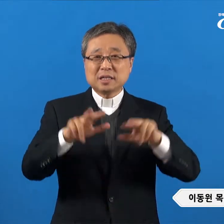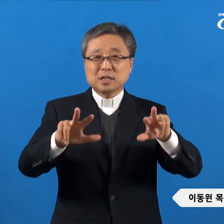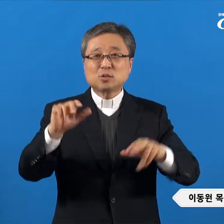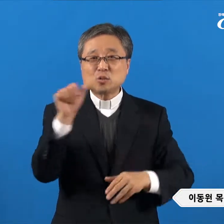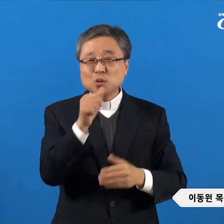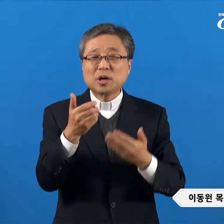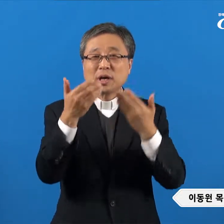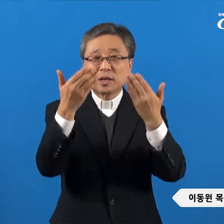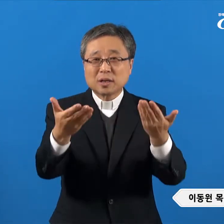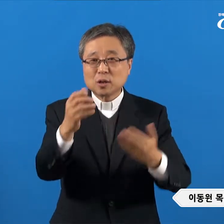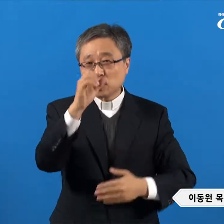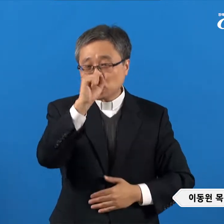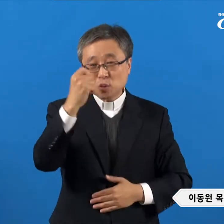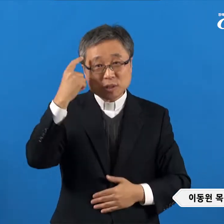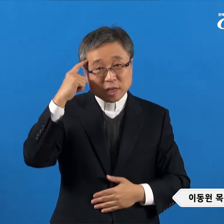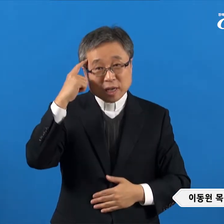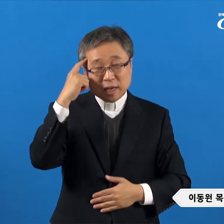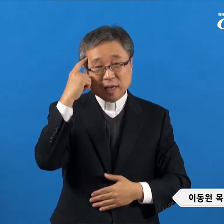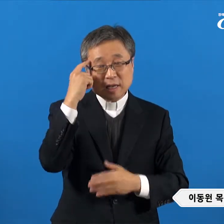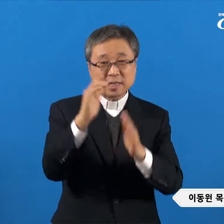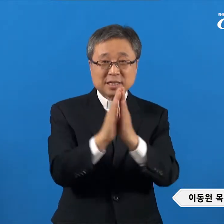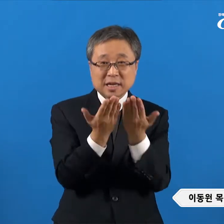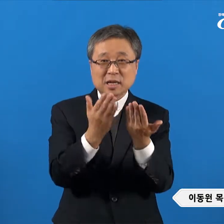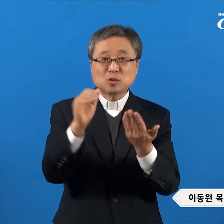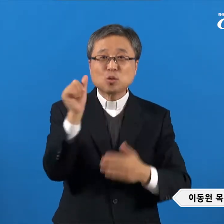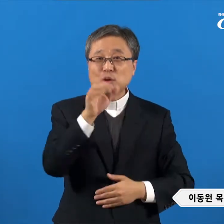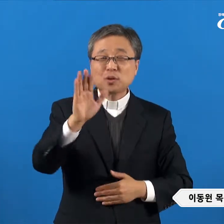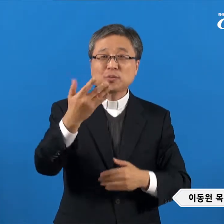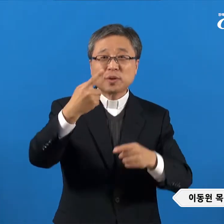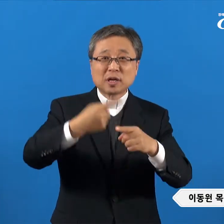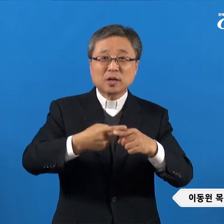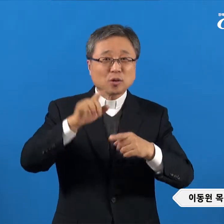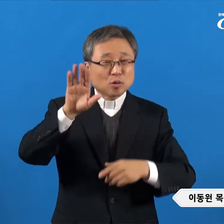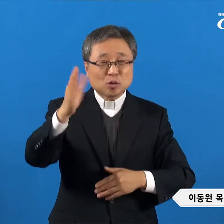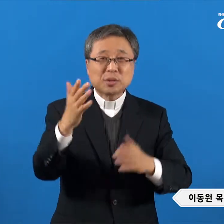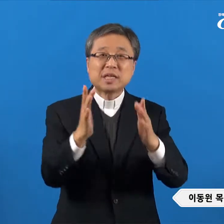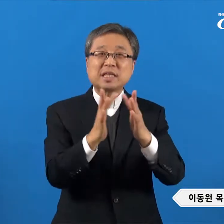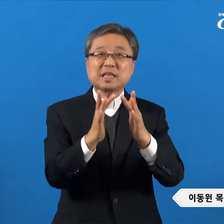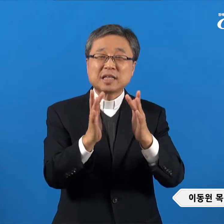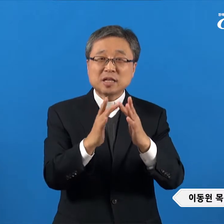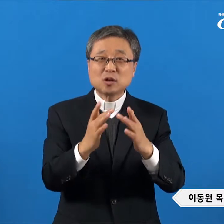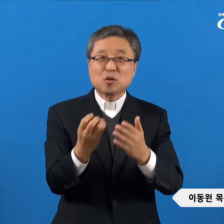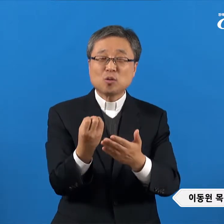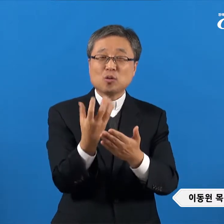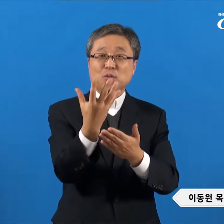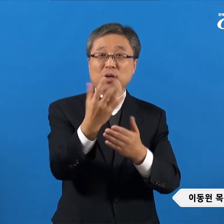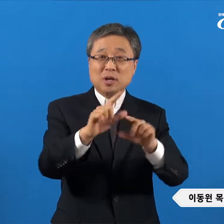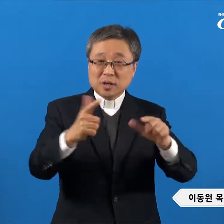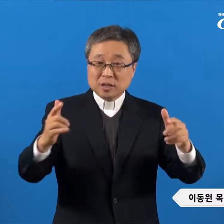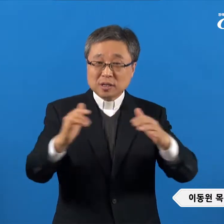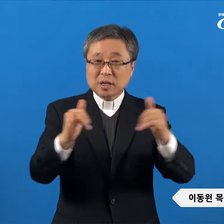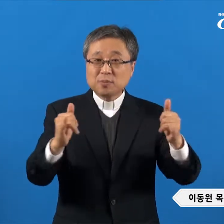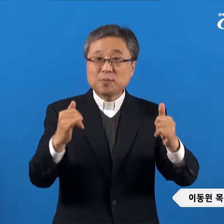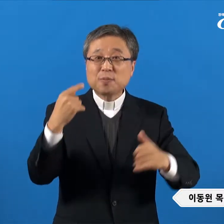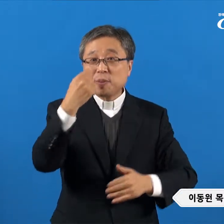글이 좋은 생각이라는 잡지에 소개되었다가 요즘 인터넷에 올려져서 여러 사람의 입술에